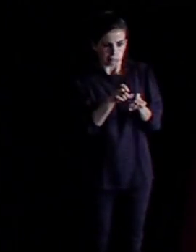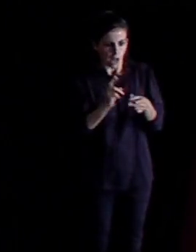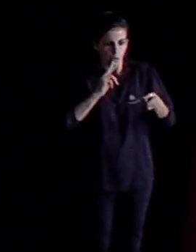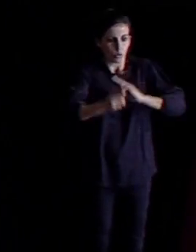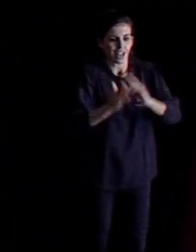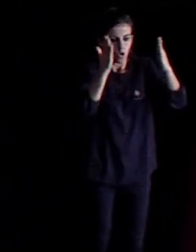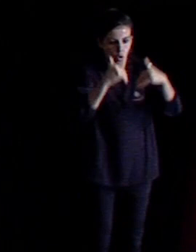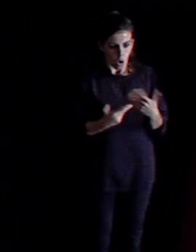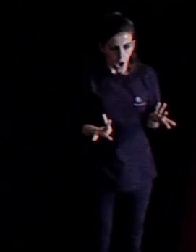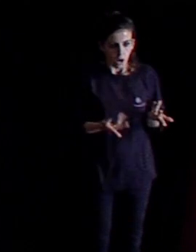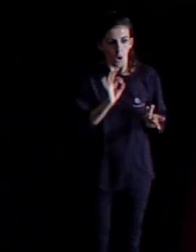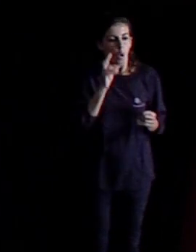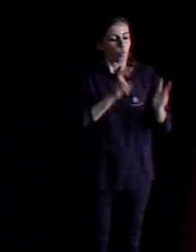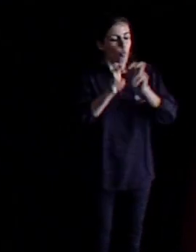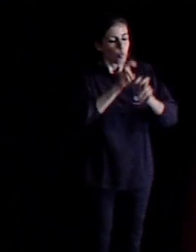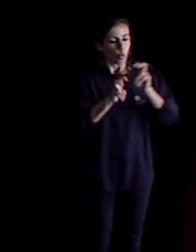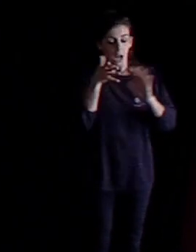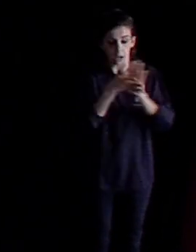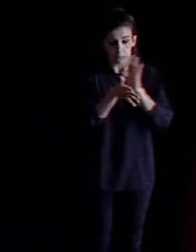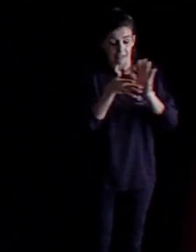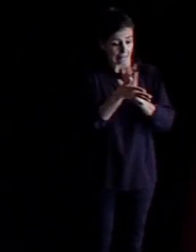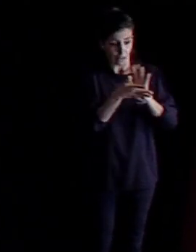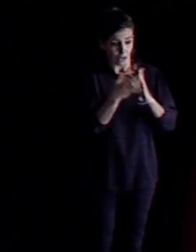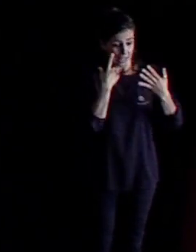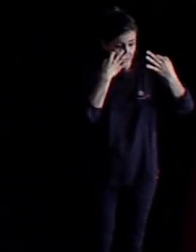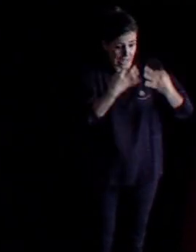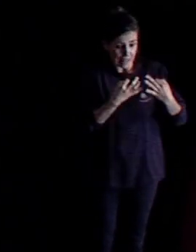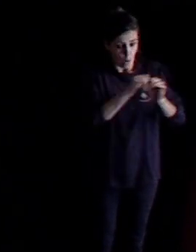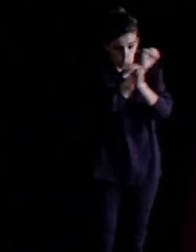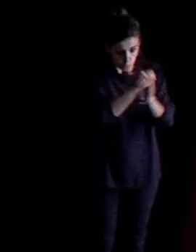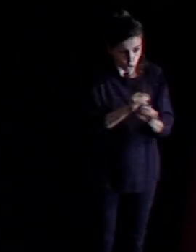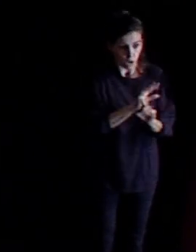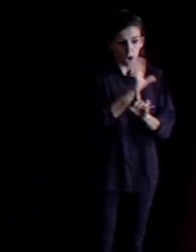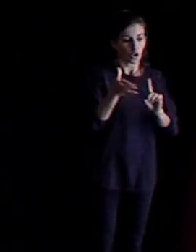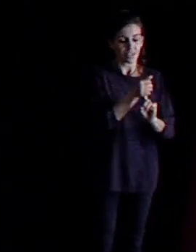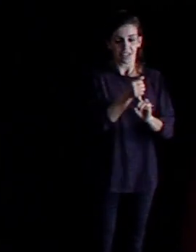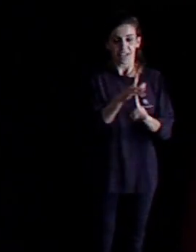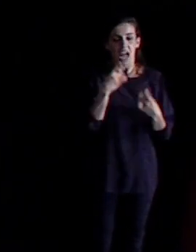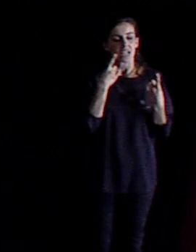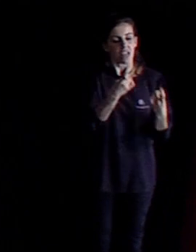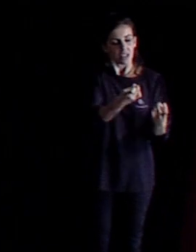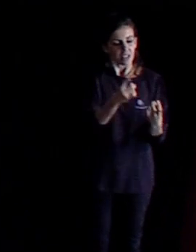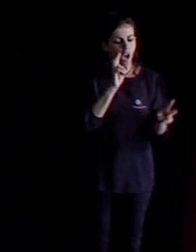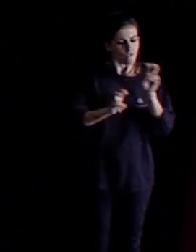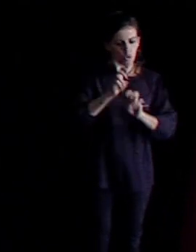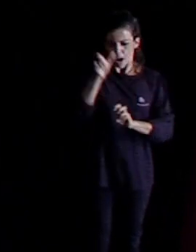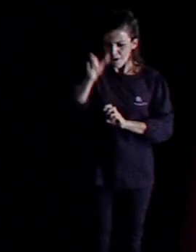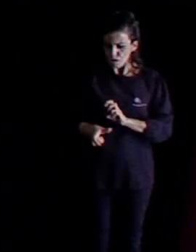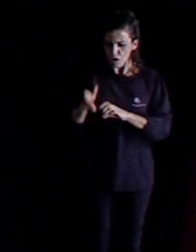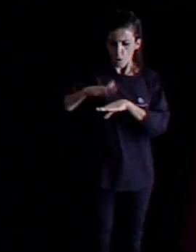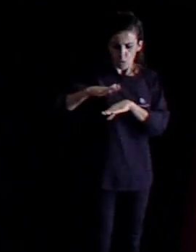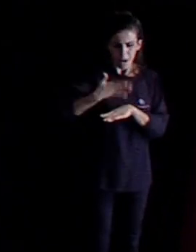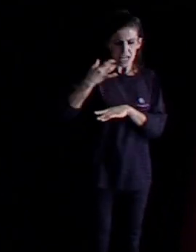desgracia, buscar explicaciones que son imposibles de obtener, la necesidad de buscar un culpable y estar